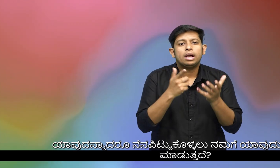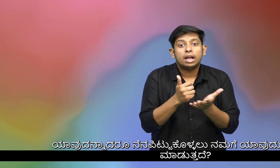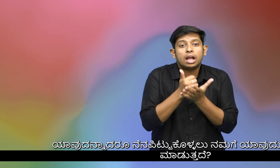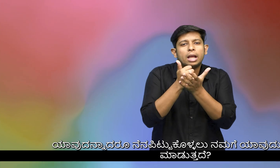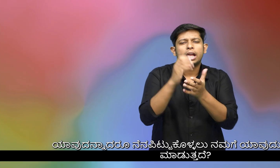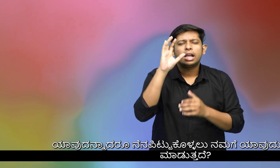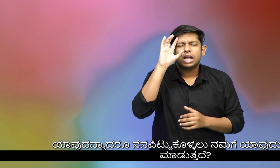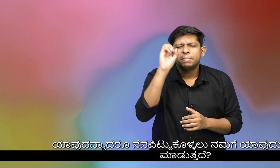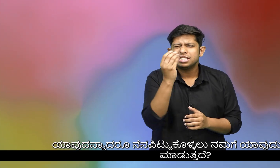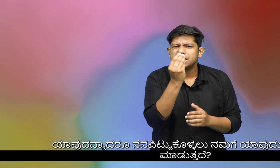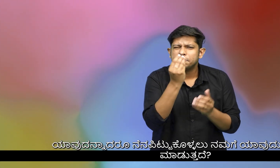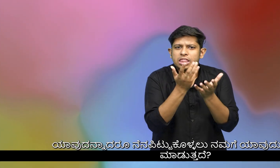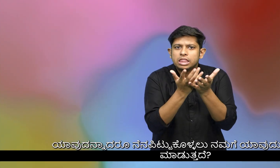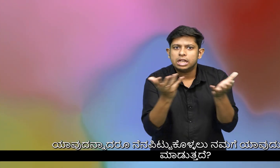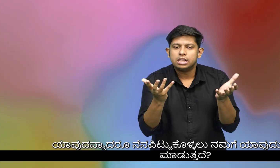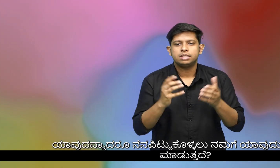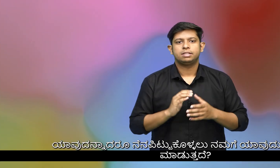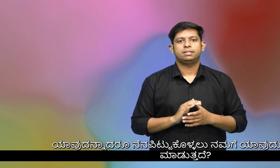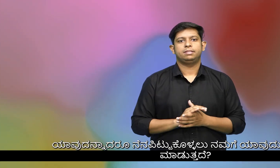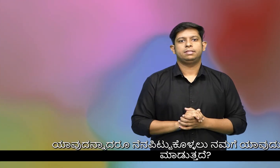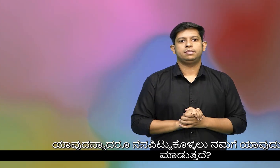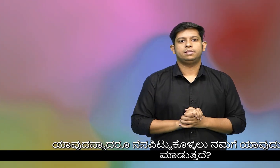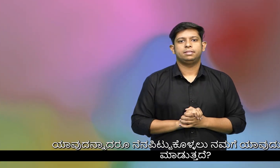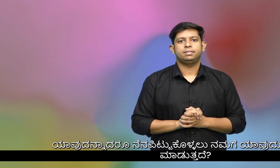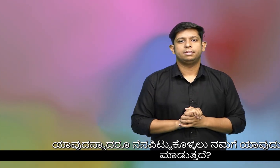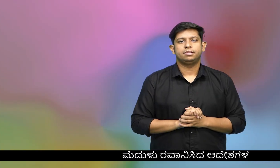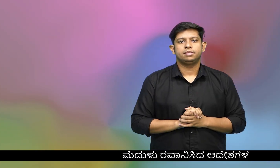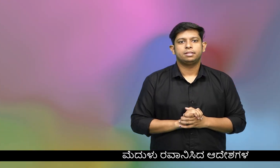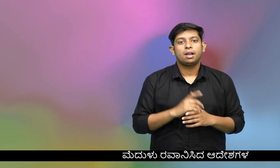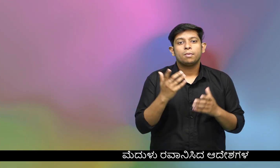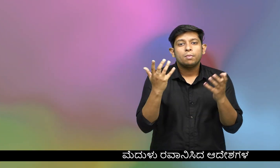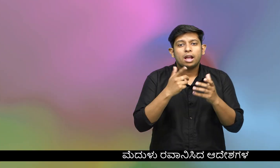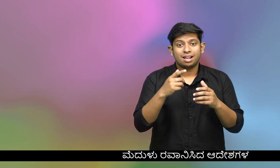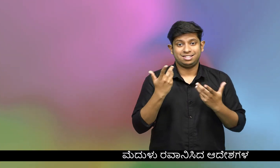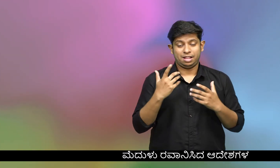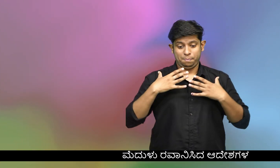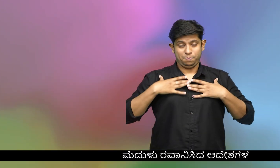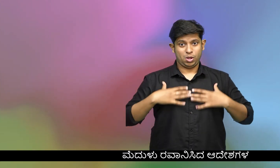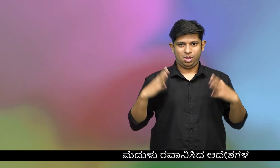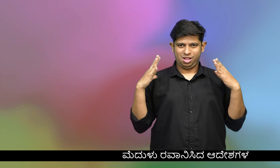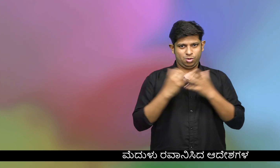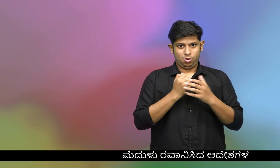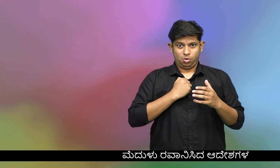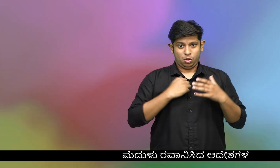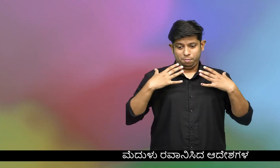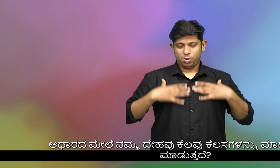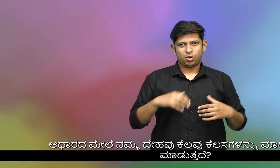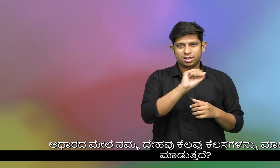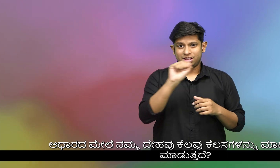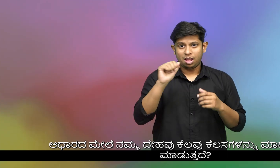ಯಾವುದನ್ನಾದರೂ ನೆನಪಿಟ್ಟುಕೊಳ್ಳಲು ನಮಗೆ ಯಾವುದು ಸಹಾಯ ಮಾಡುತ್ತದೆ? ಮೆದುಳು ರವಾನಿಸಿದ ಆದೇಶಗಳ ಆಧಾರದ ಮೇಲೆ